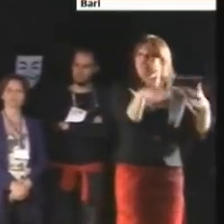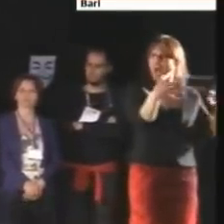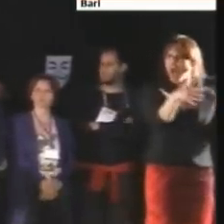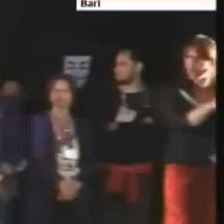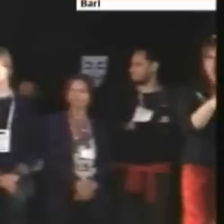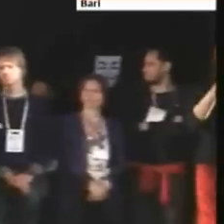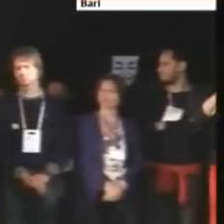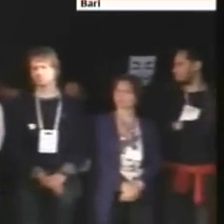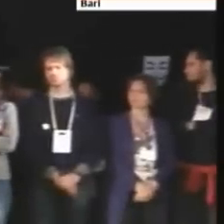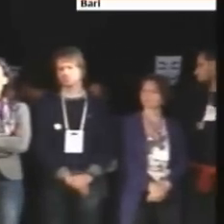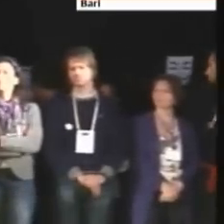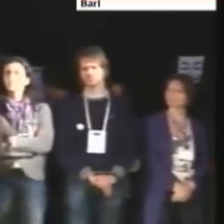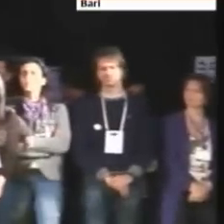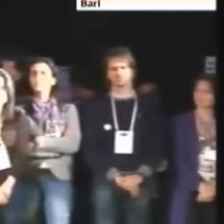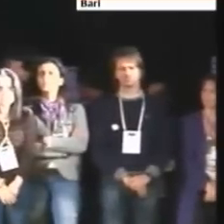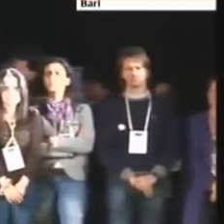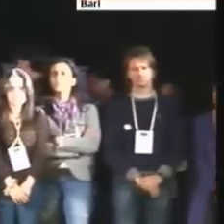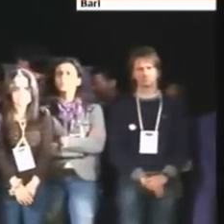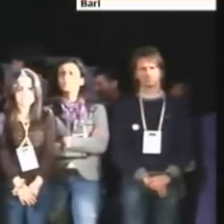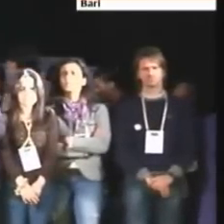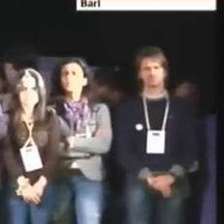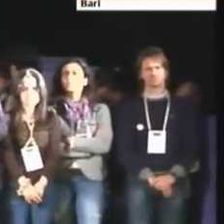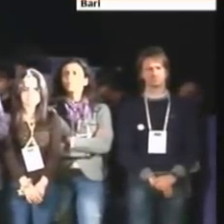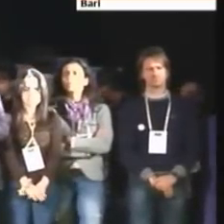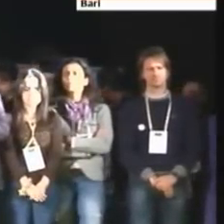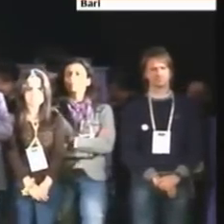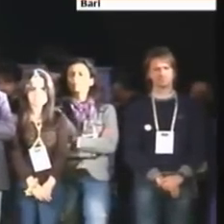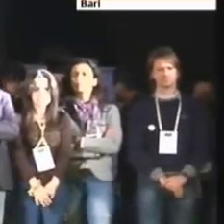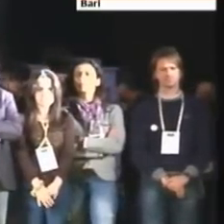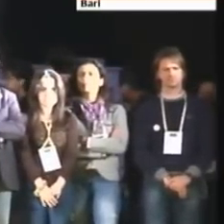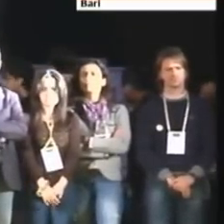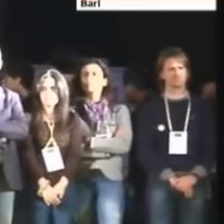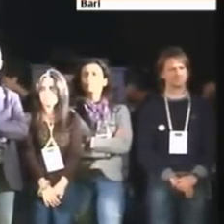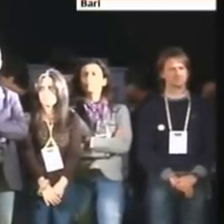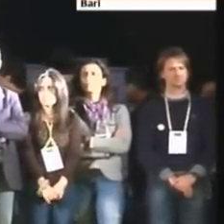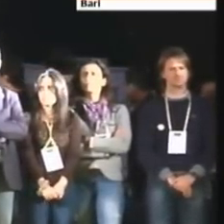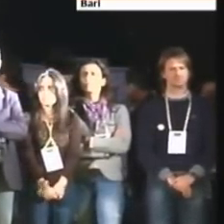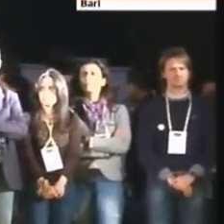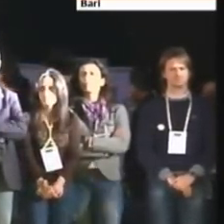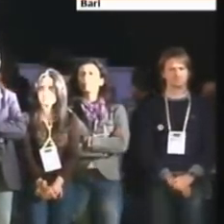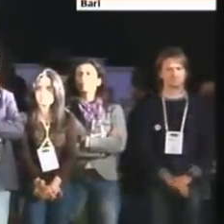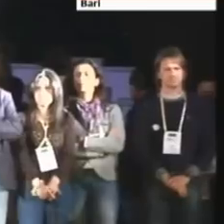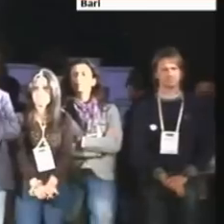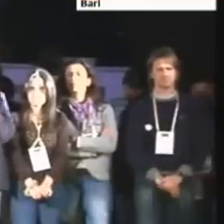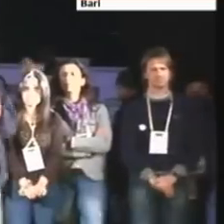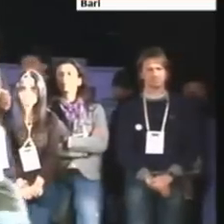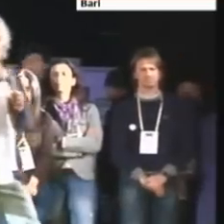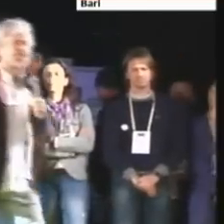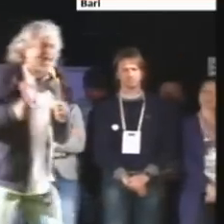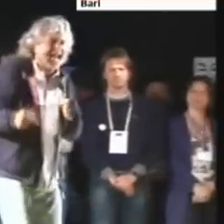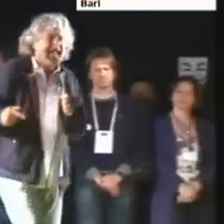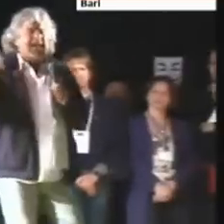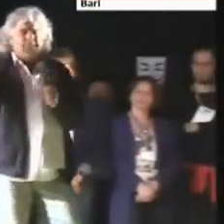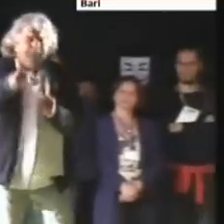nostri consiglieri regionali, chiusi fuori dalla regione, chiusi consiglieri votati dal popolo italiano, chiusi fuori perché